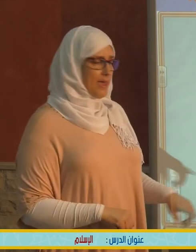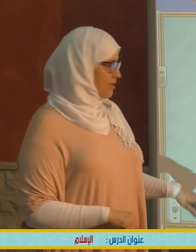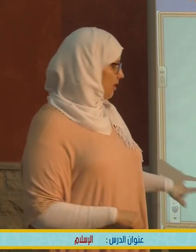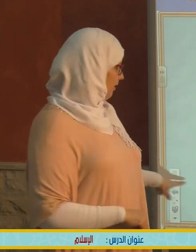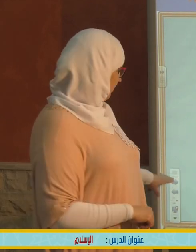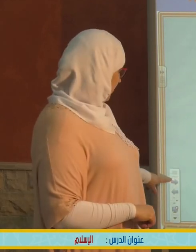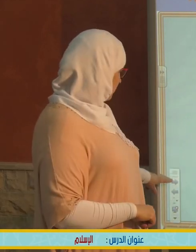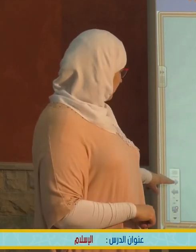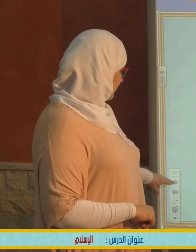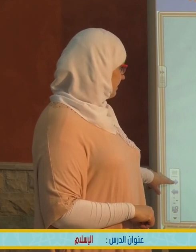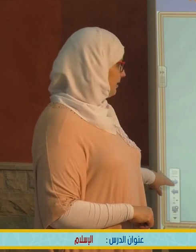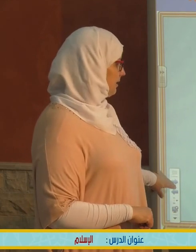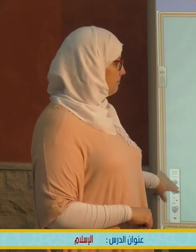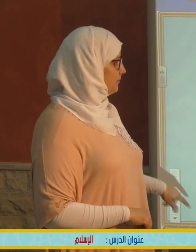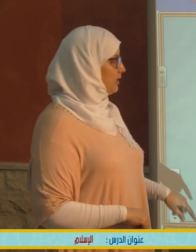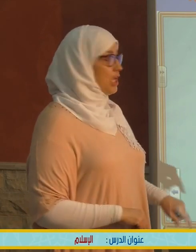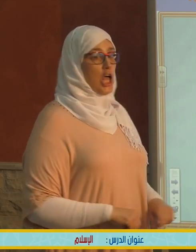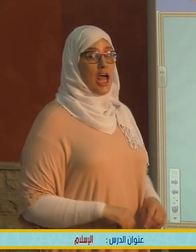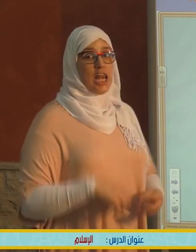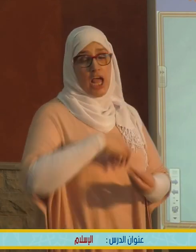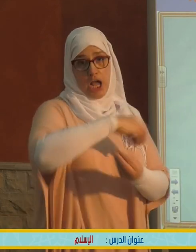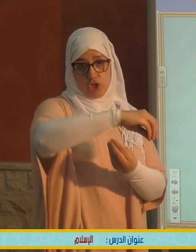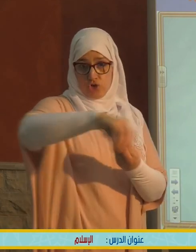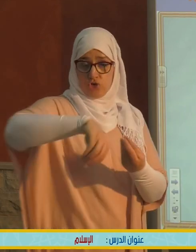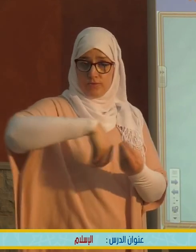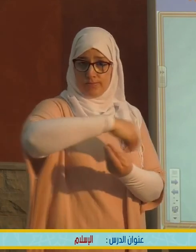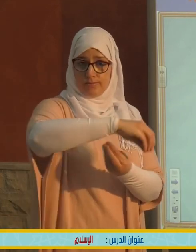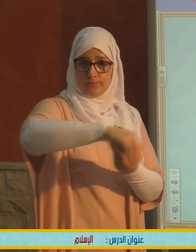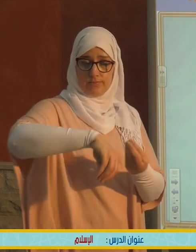ما هي أركان الإسلام؟ الحج،